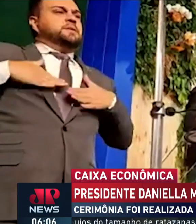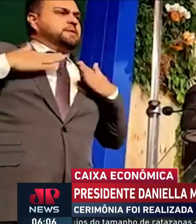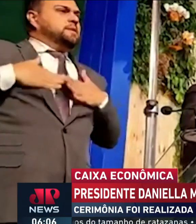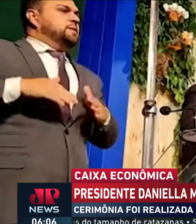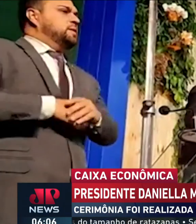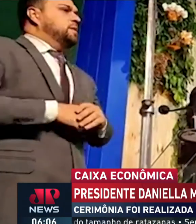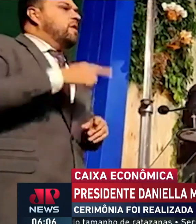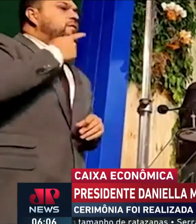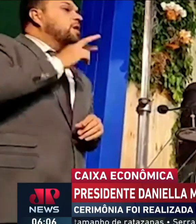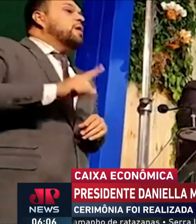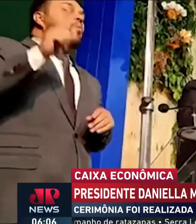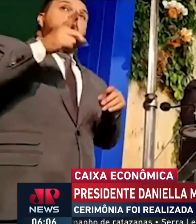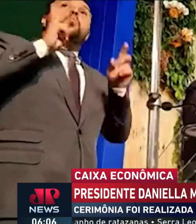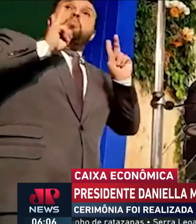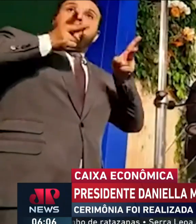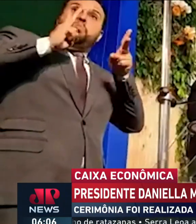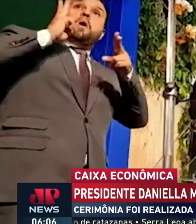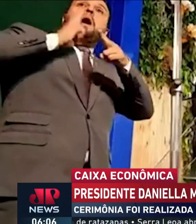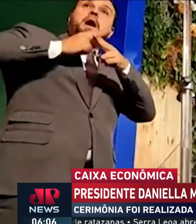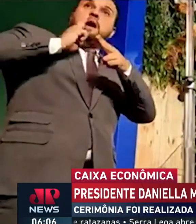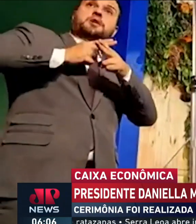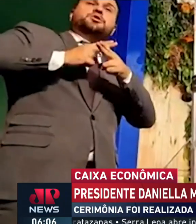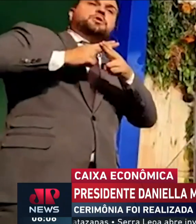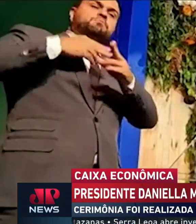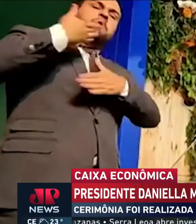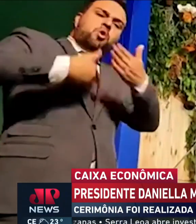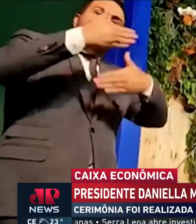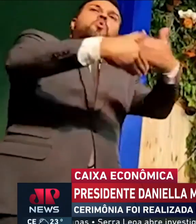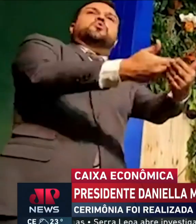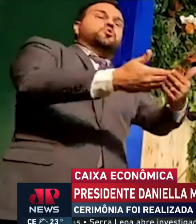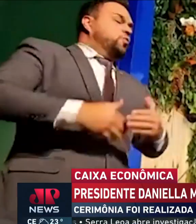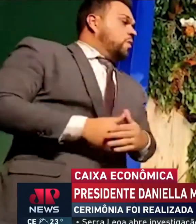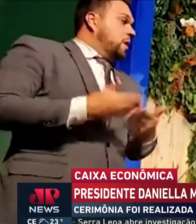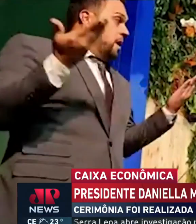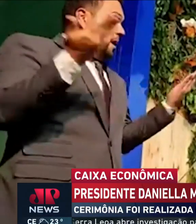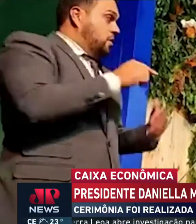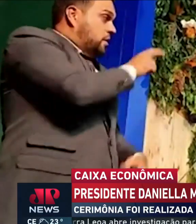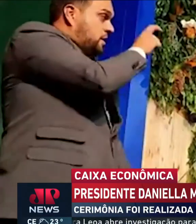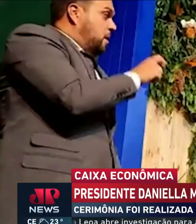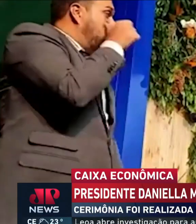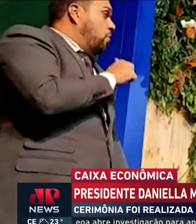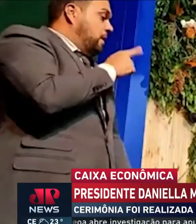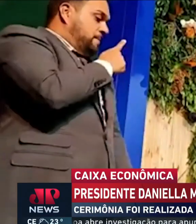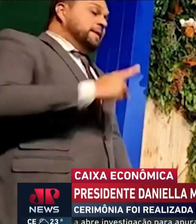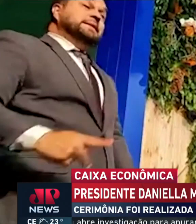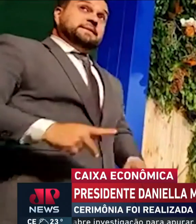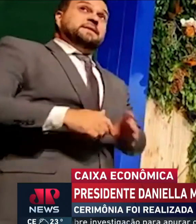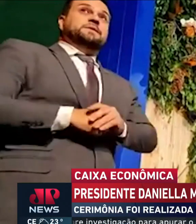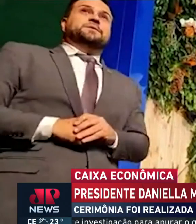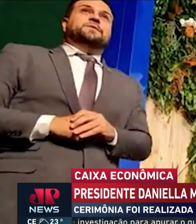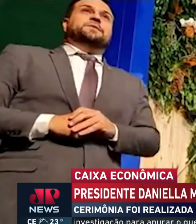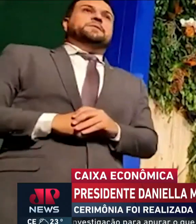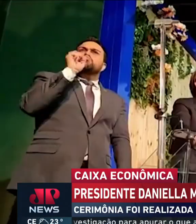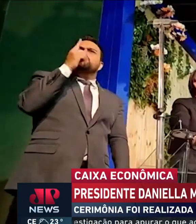o presidente Jair Bolsonaro disse ser raro uma mulher no cargo de alto escalão na economia e ainda fez uma brincadeira com